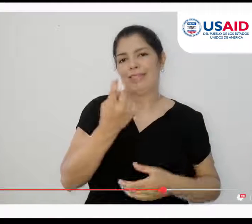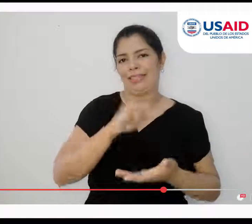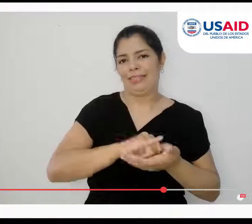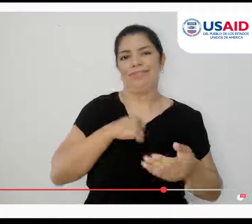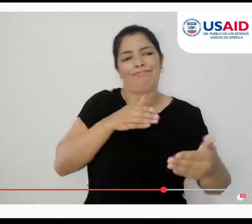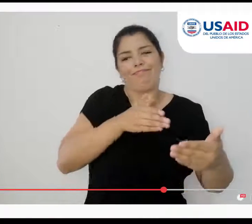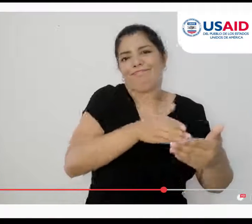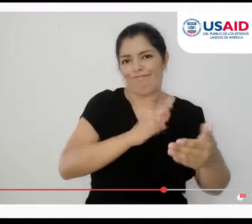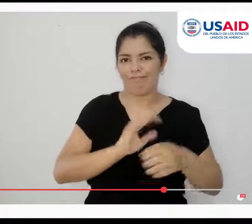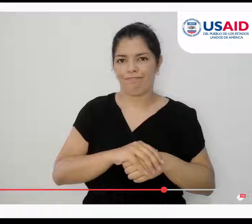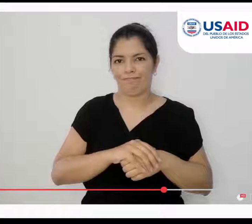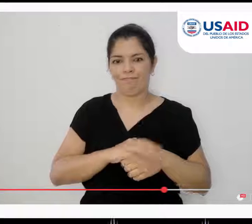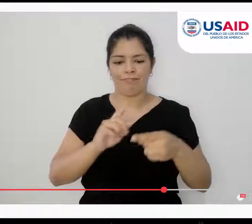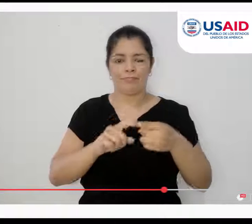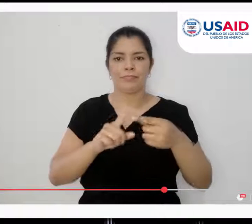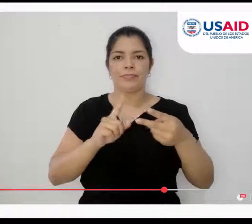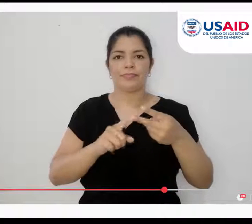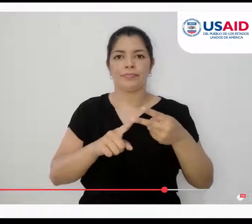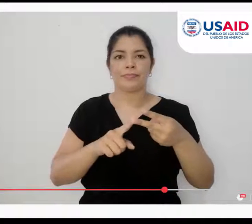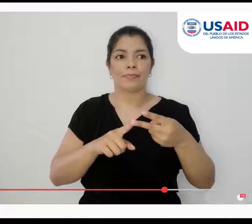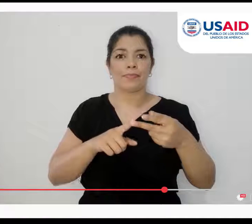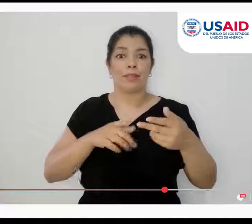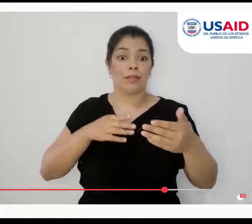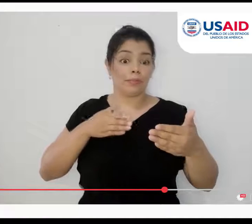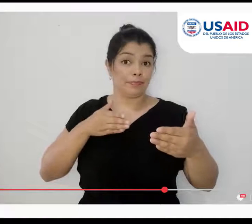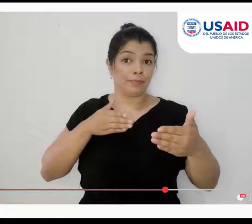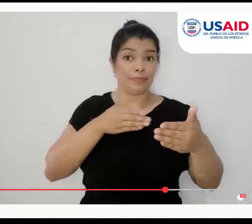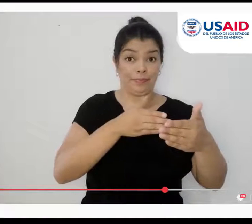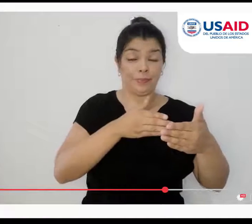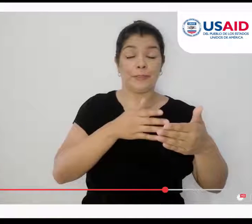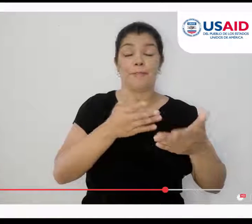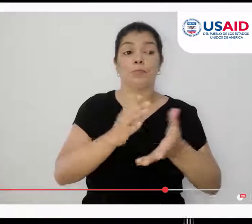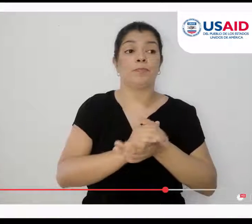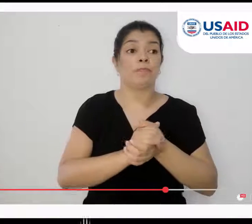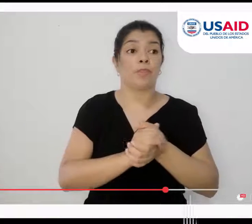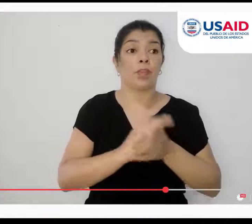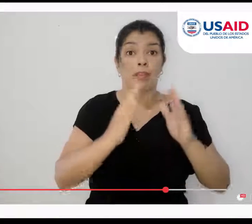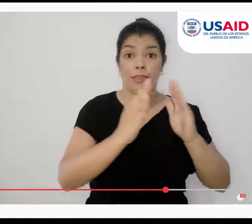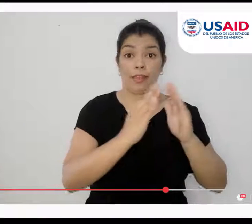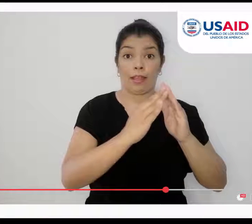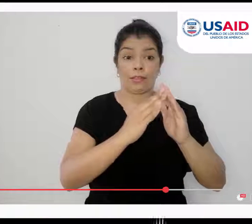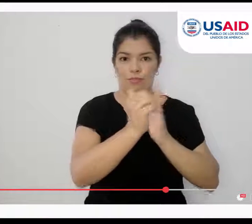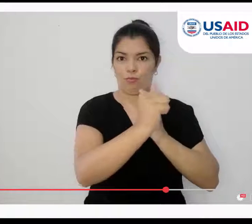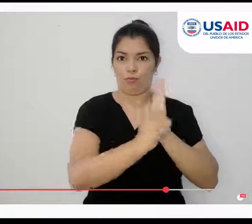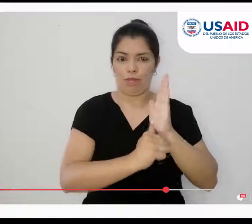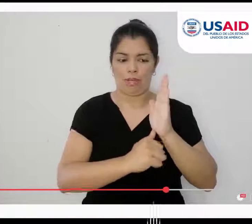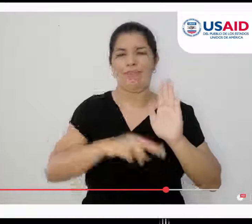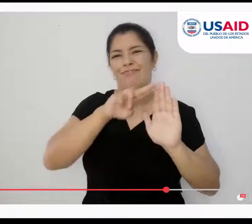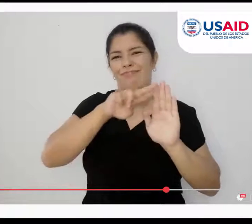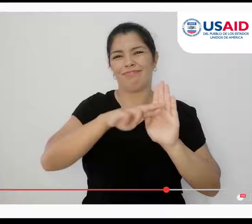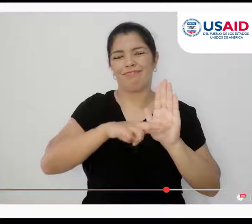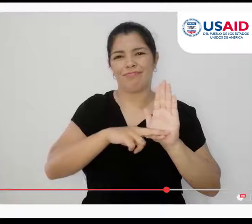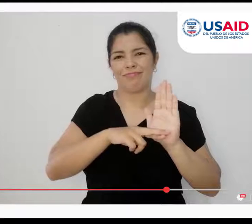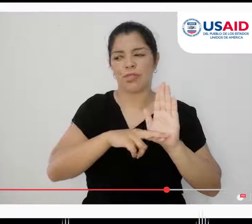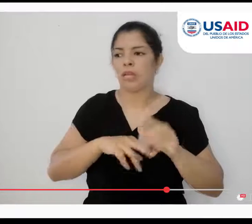muchos de los programas que hay para el acceso a la vivienda, se pide que las personas o las